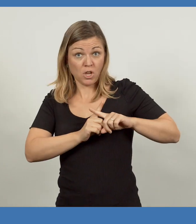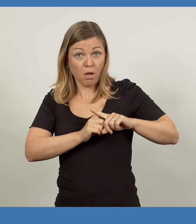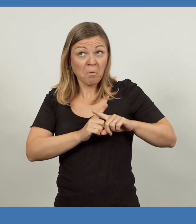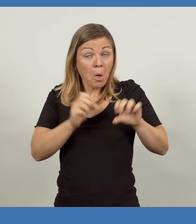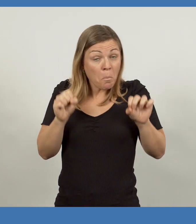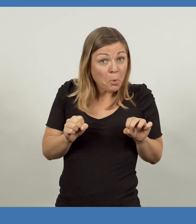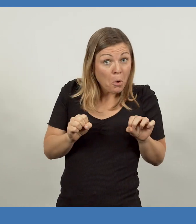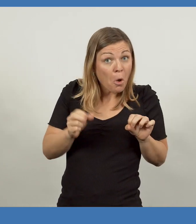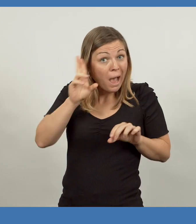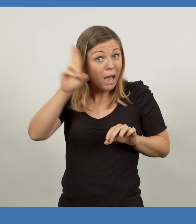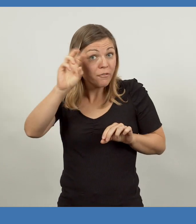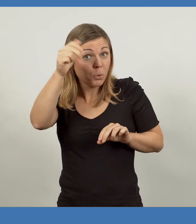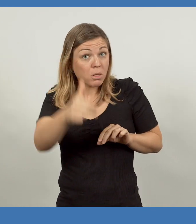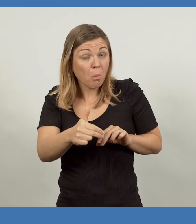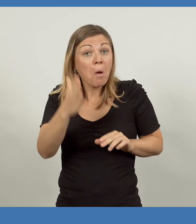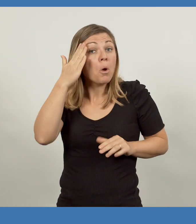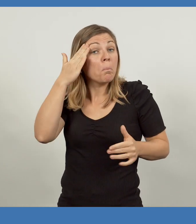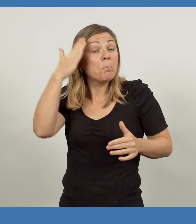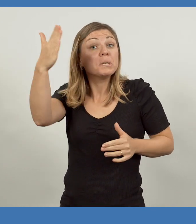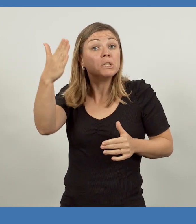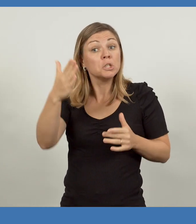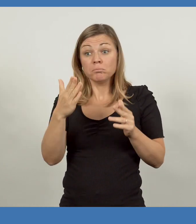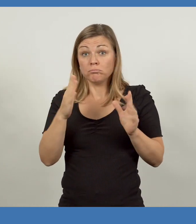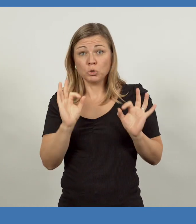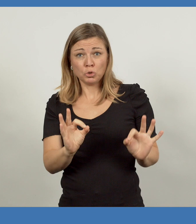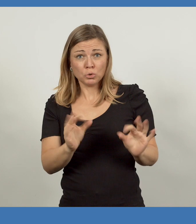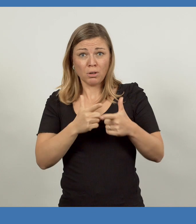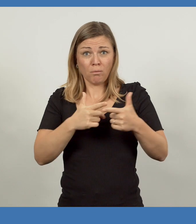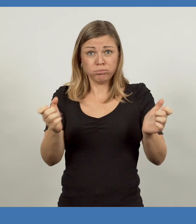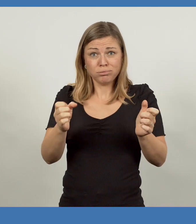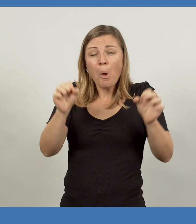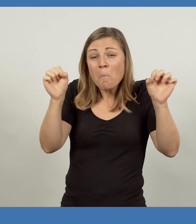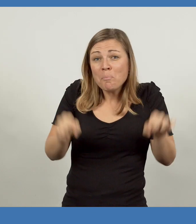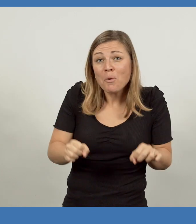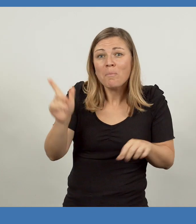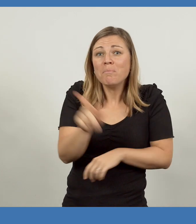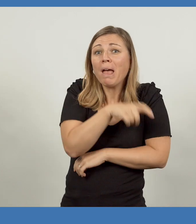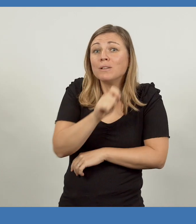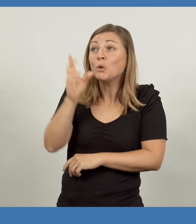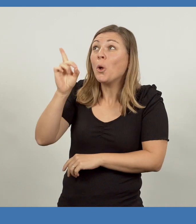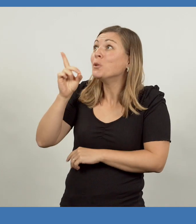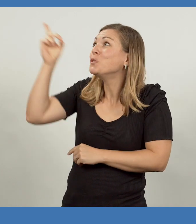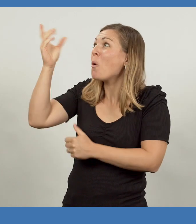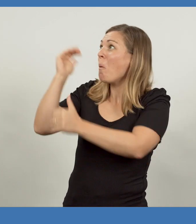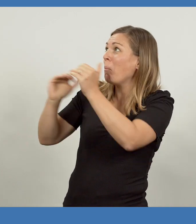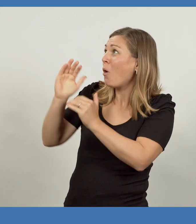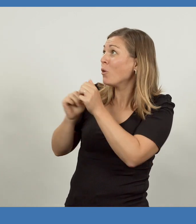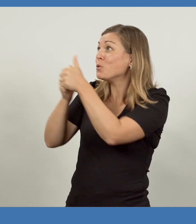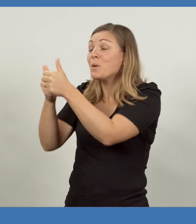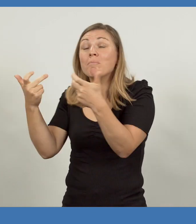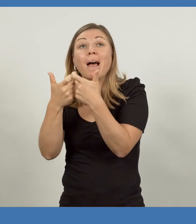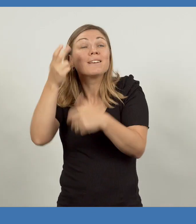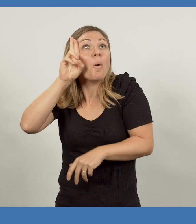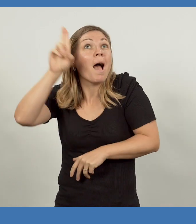rêves rejoignent le plan de Dieu, il est bon d'avoir des rêves. Il est bon de rêver d'avoir une grande famille. Il est